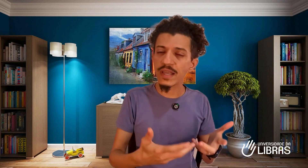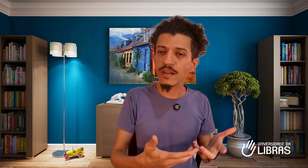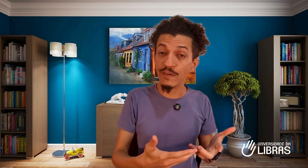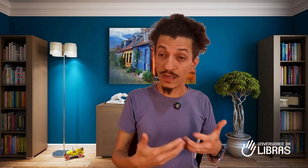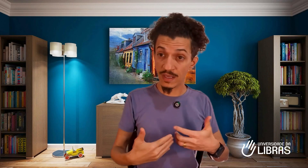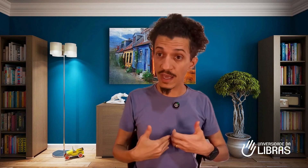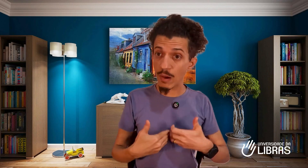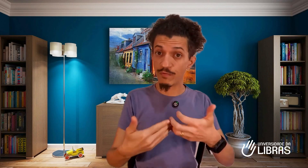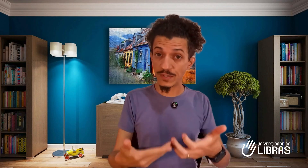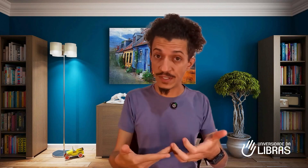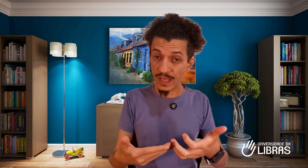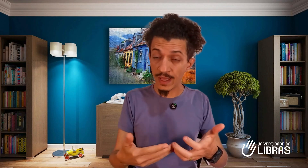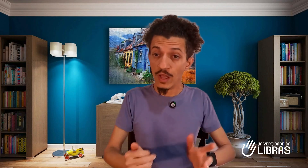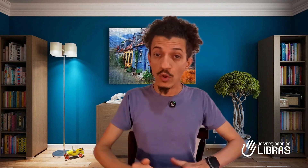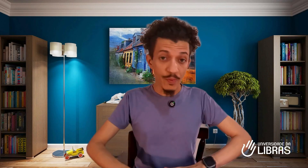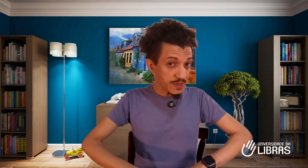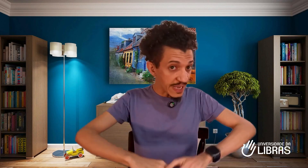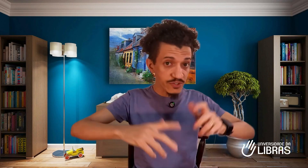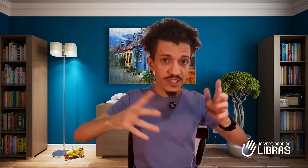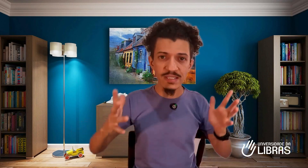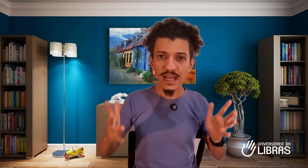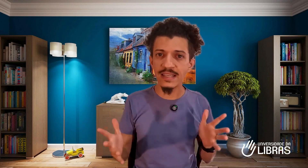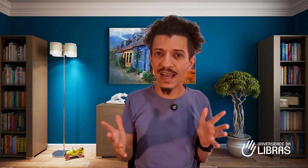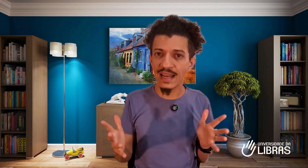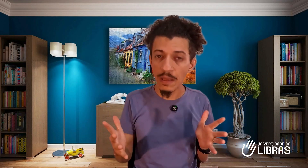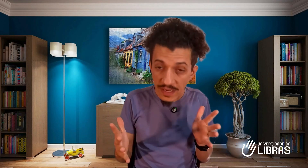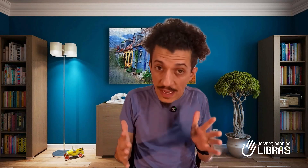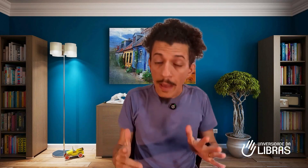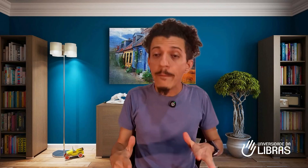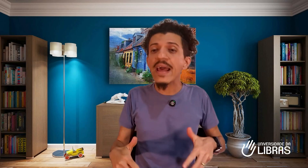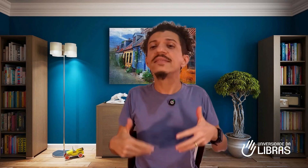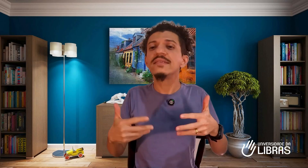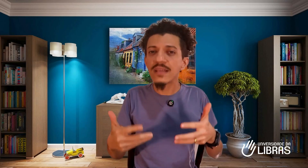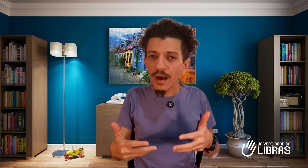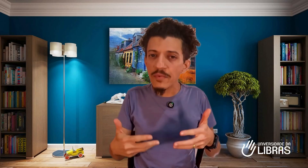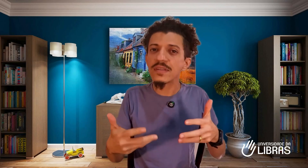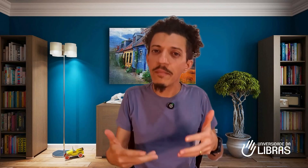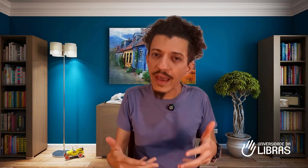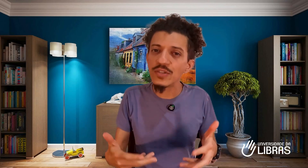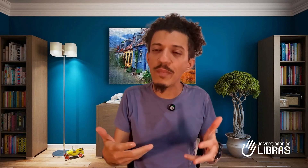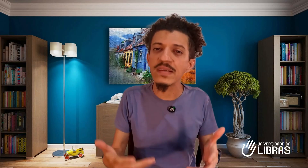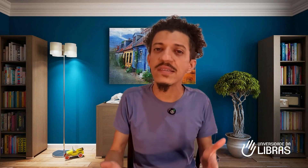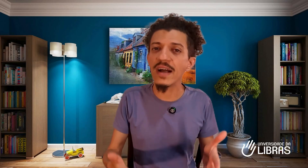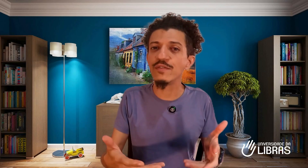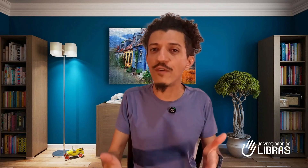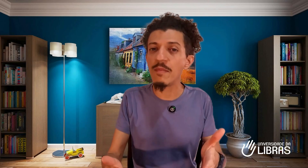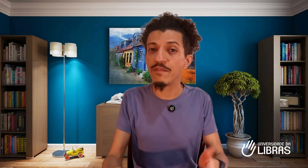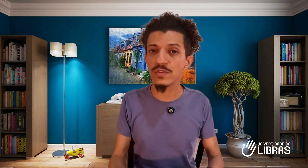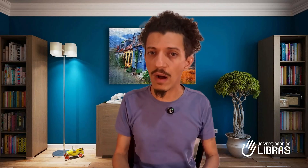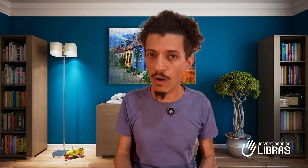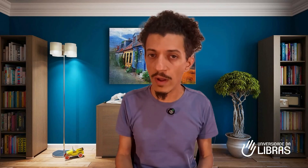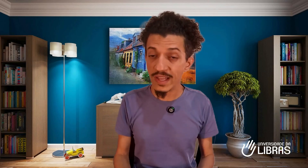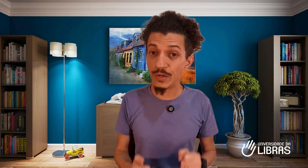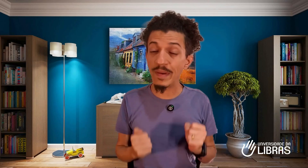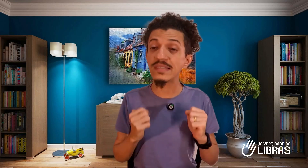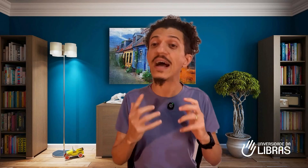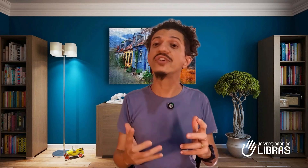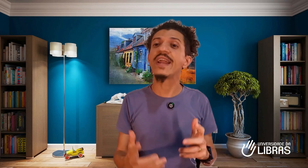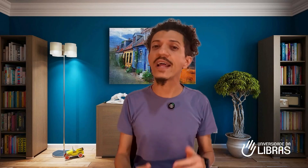significa que eu e você, no processo de sinalizar em Libras, precisamos também de pensar de forma visual, de pensar direto em